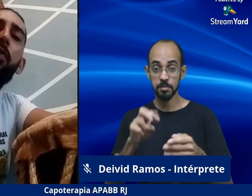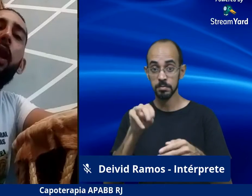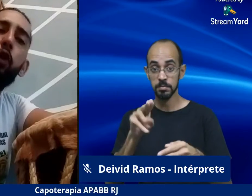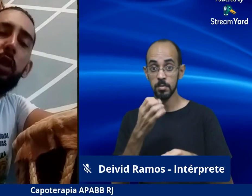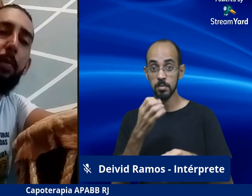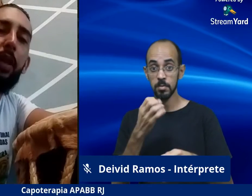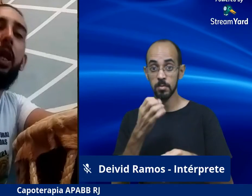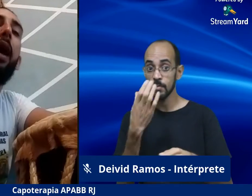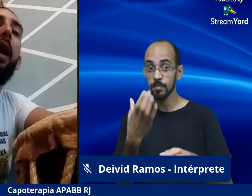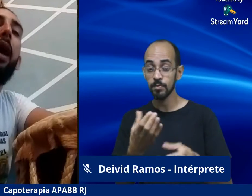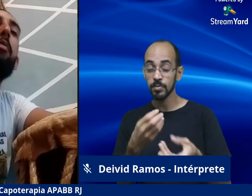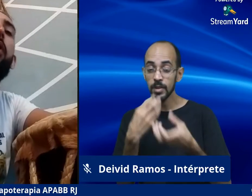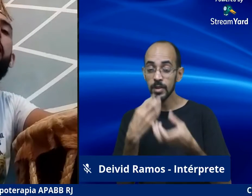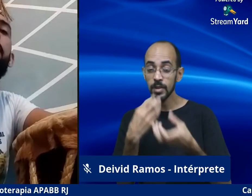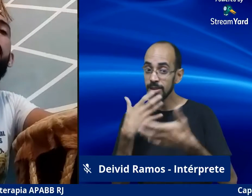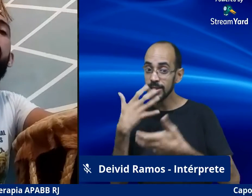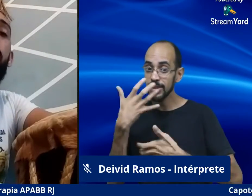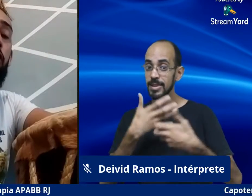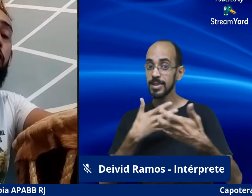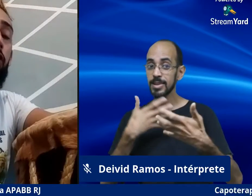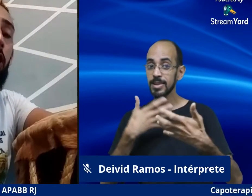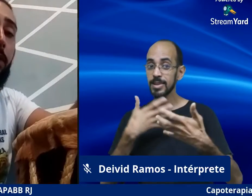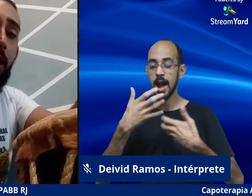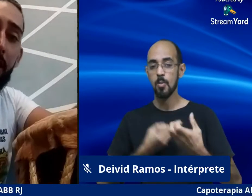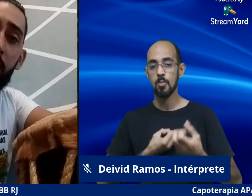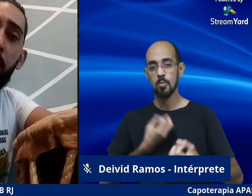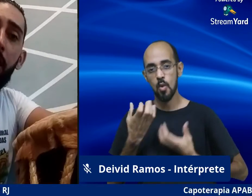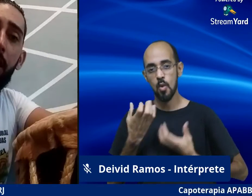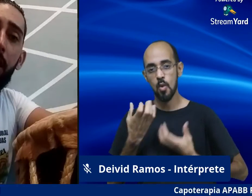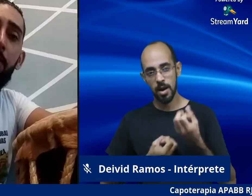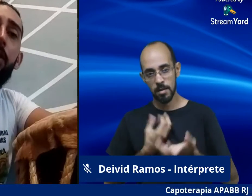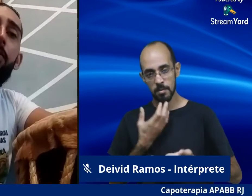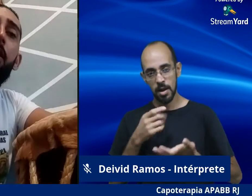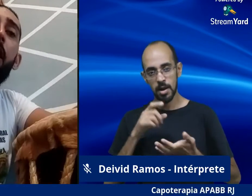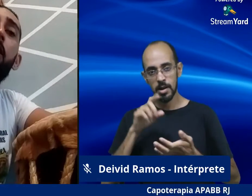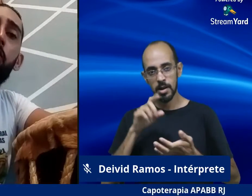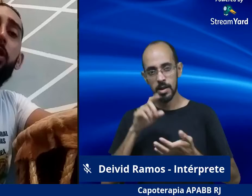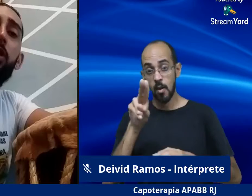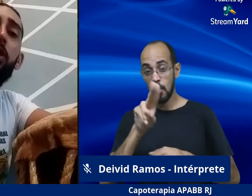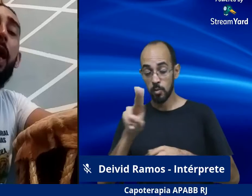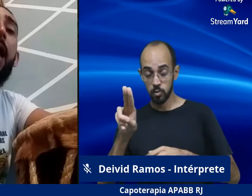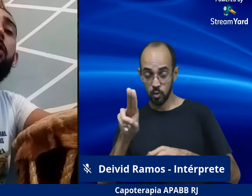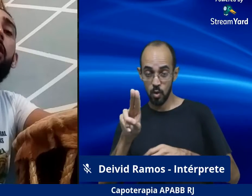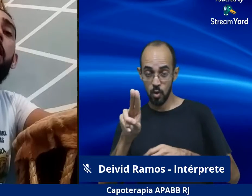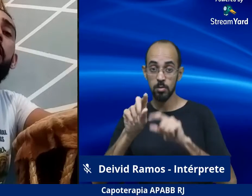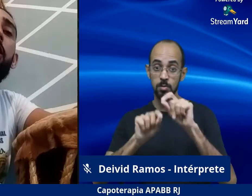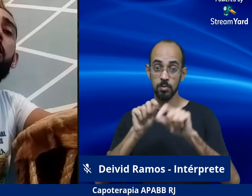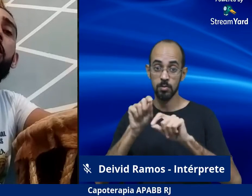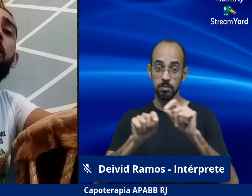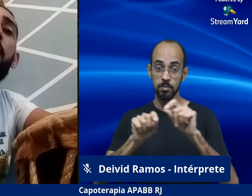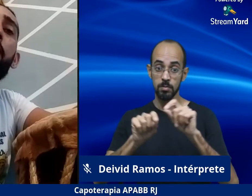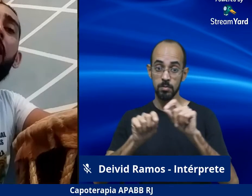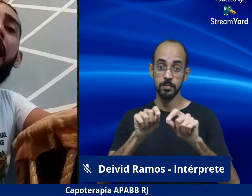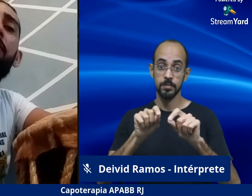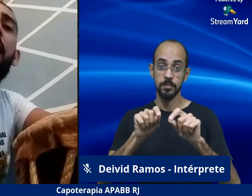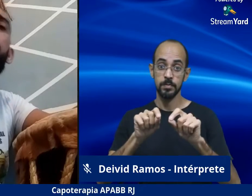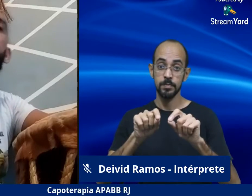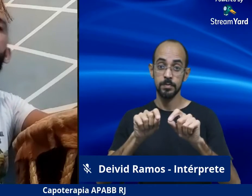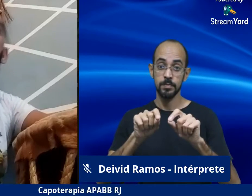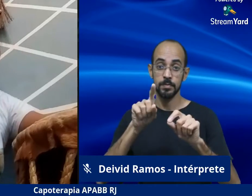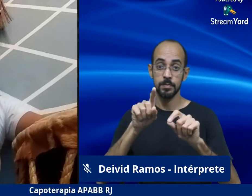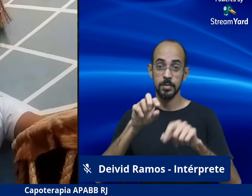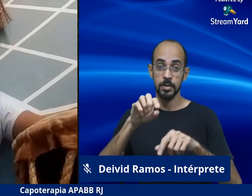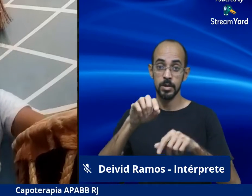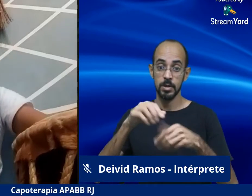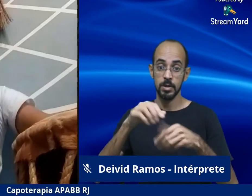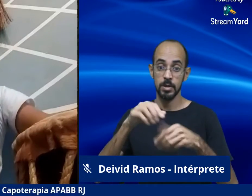que fala justamente da capoeira. E o nome desse poema, né, musicado, se chama Me Leve